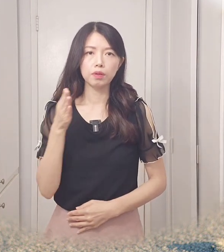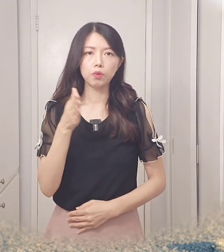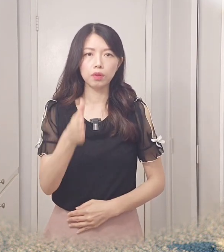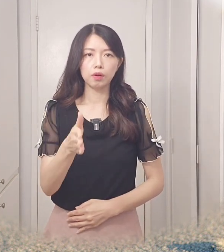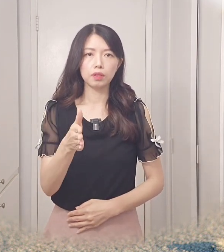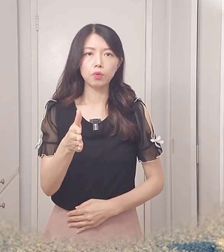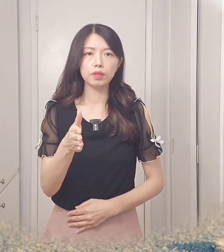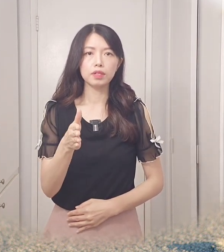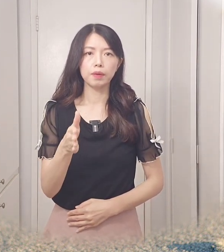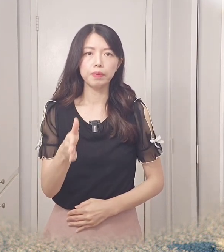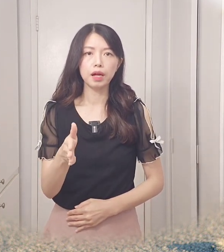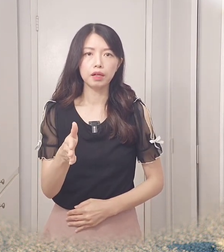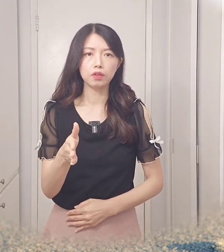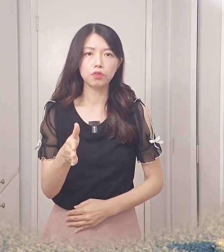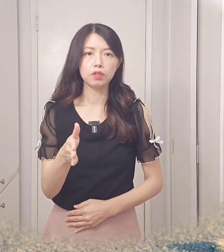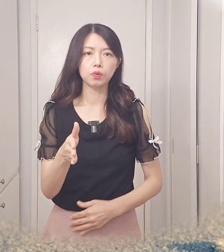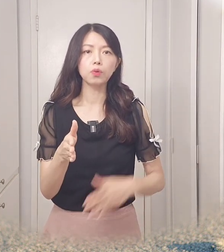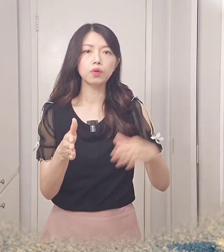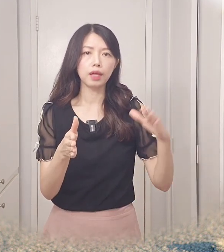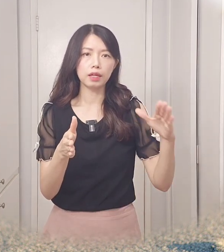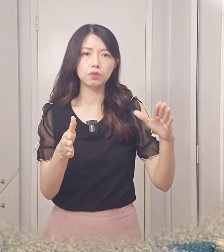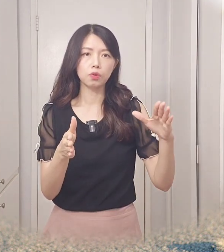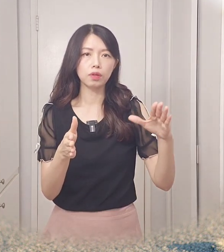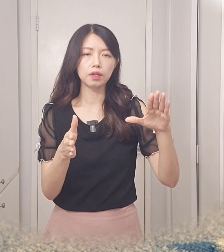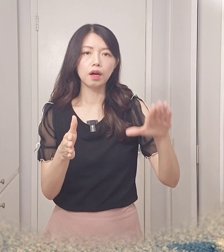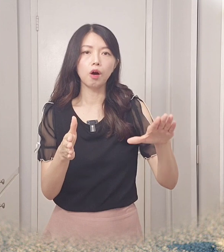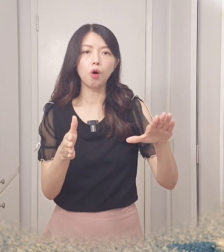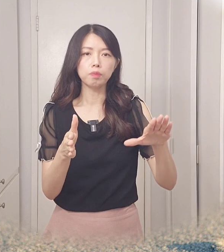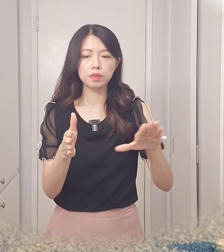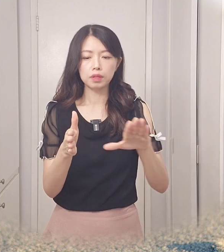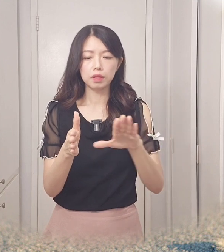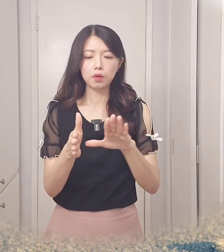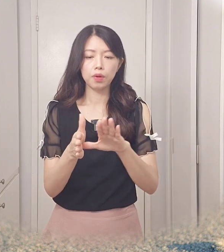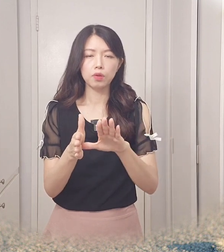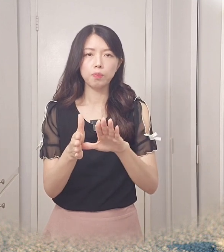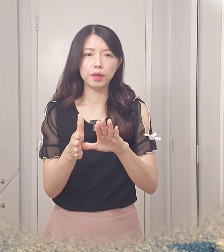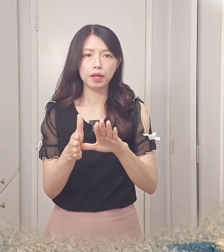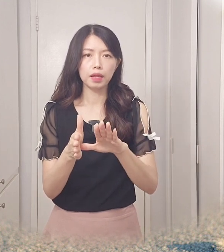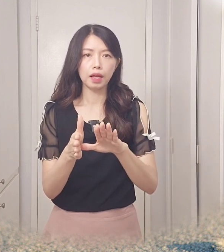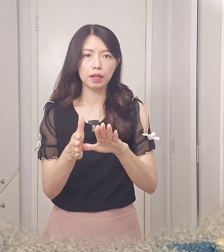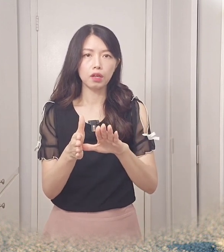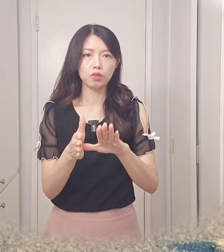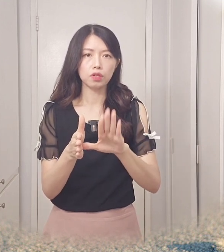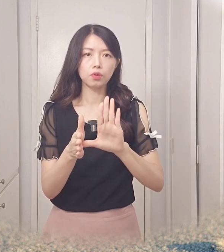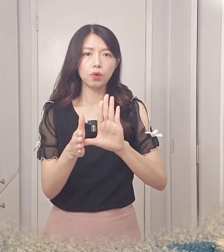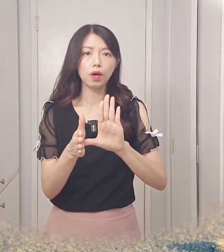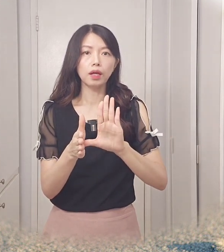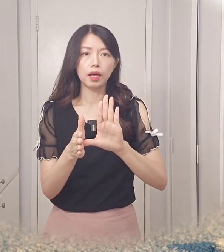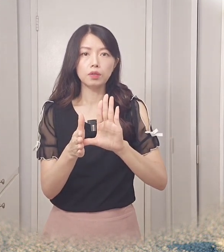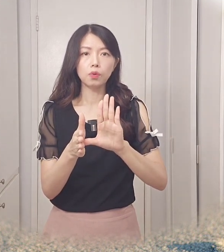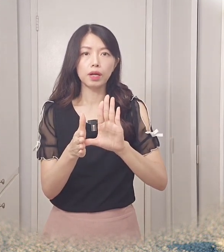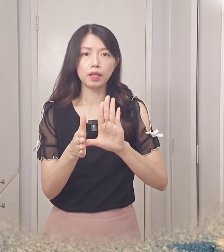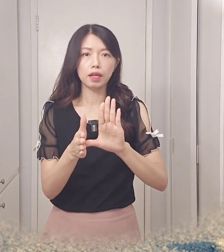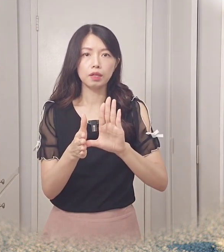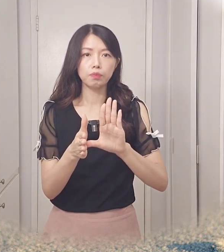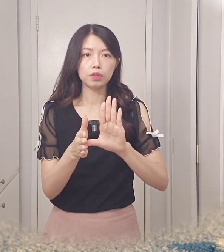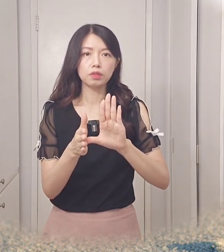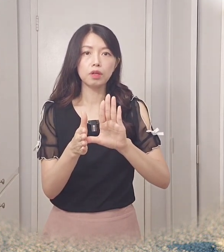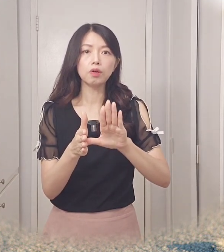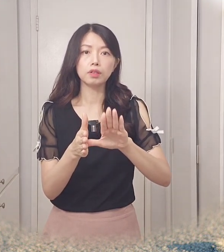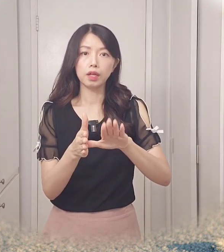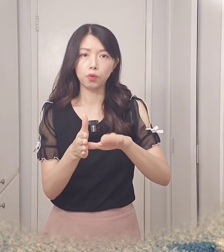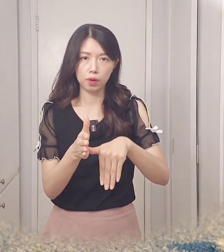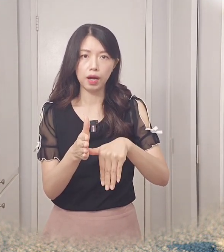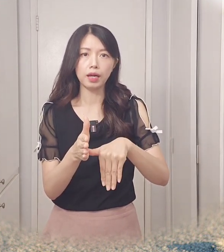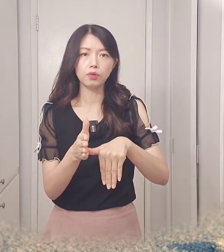수어는 왼손은 이렇게 손끝이 앞을 향하게 해주시고 다른 손은 엄지를 왼손바닥에 닿게 해주시고 다른 손가락 4개는